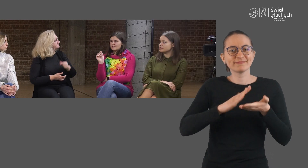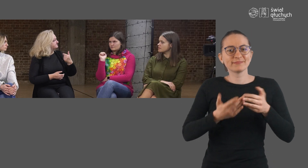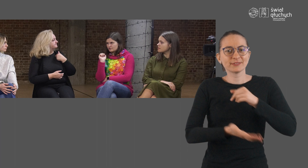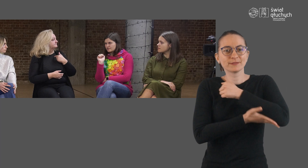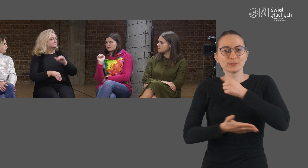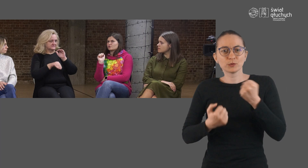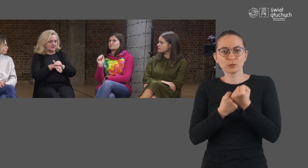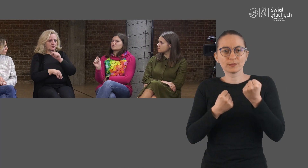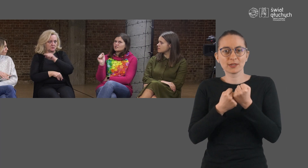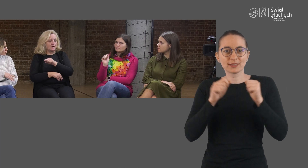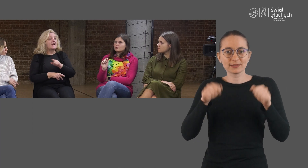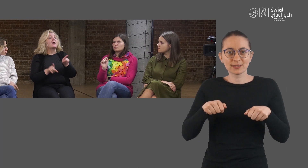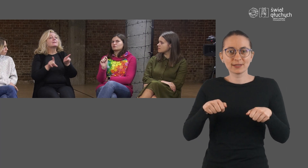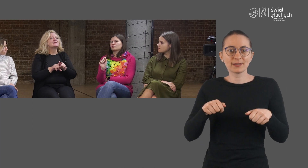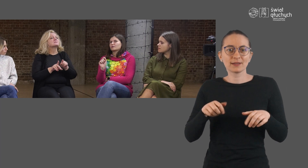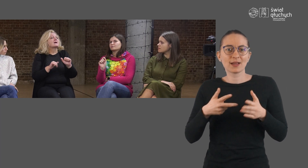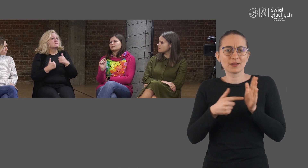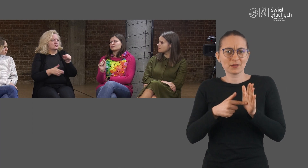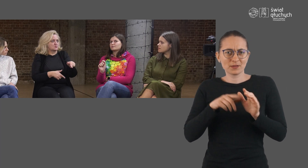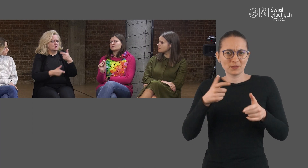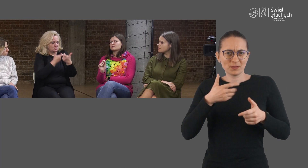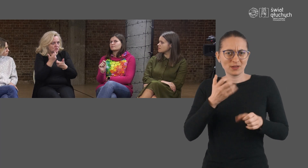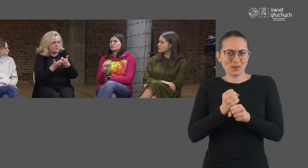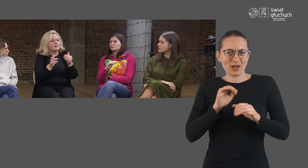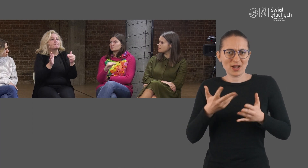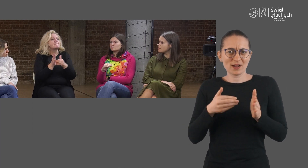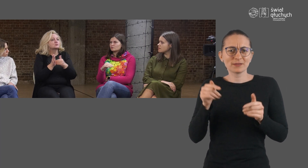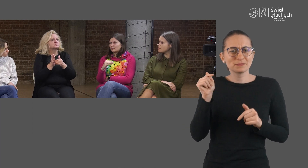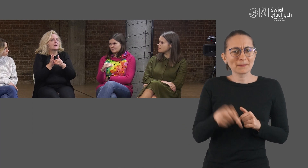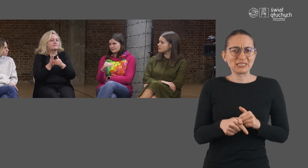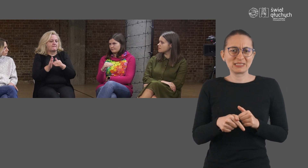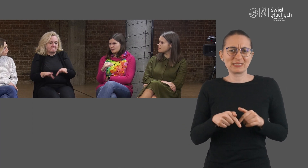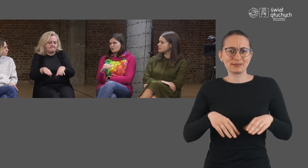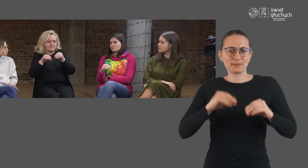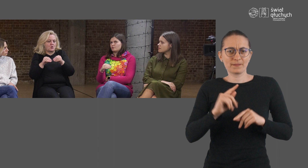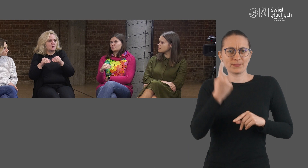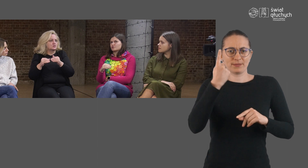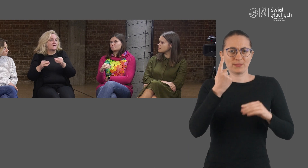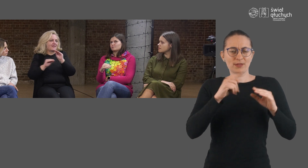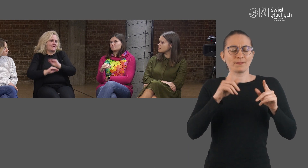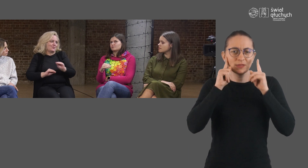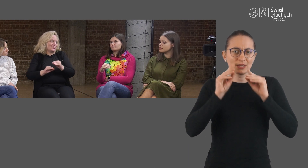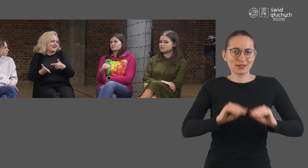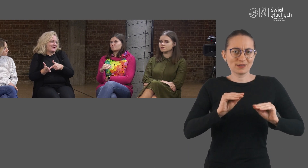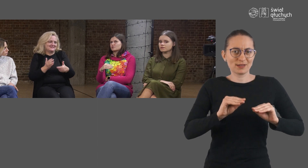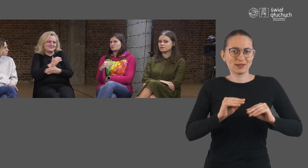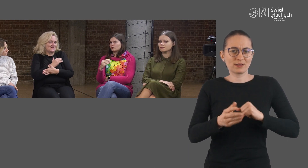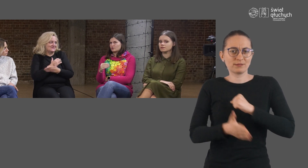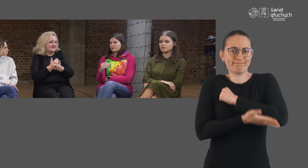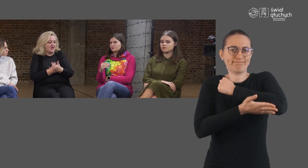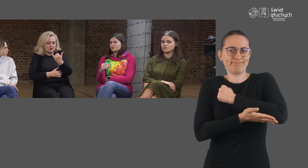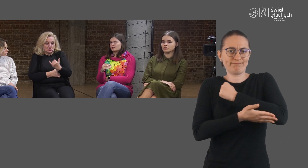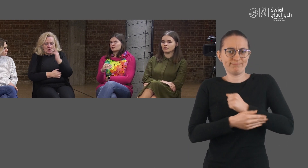Ja się zgadzam właśnie z tym, żeby też tak było, to jakby potrzebna jest od początku edukacja. Bo jeżeli mamy